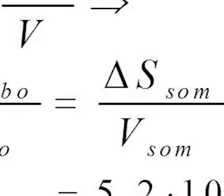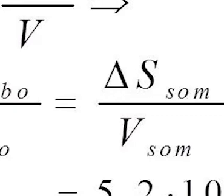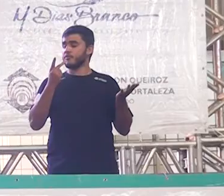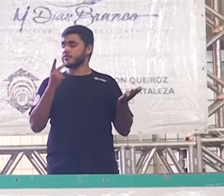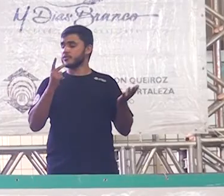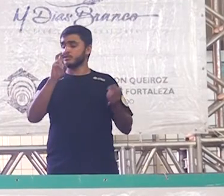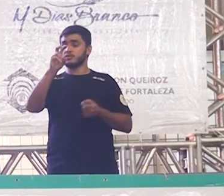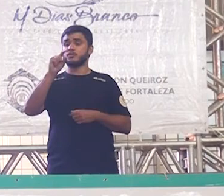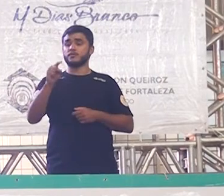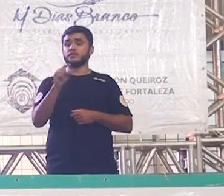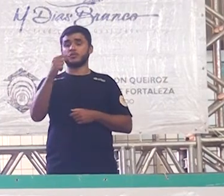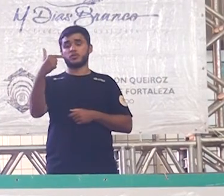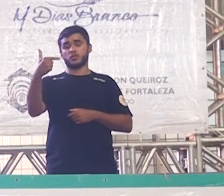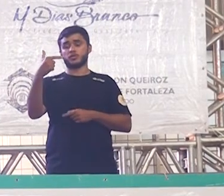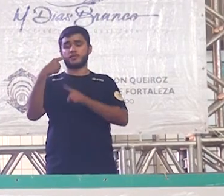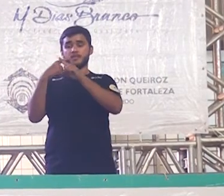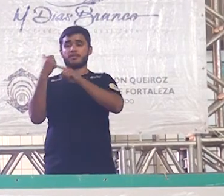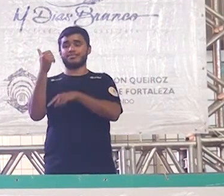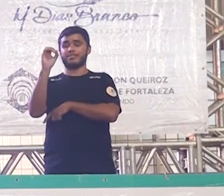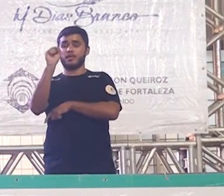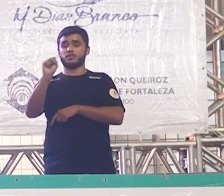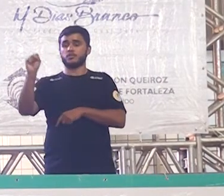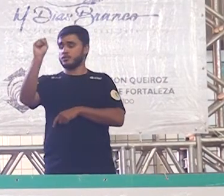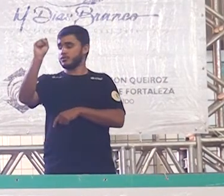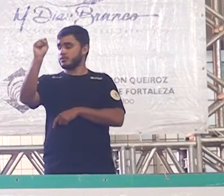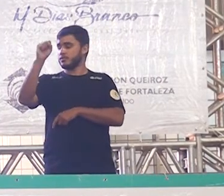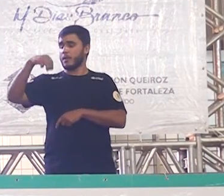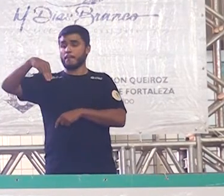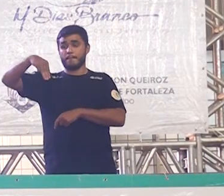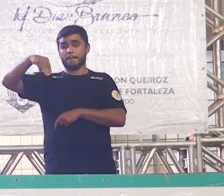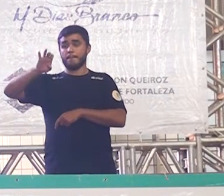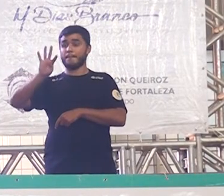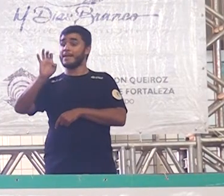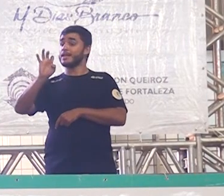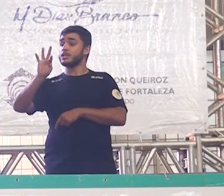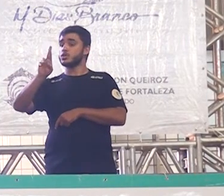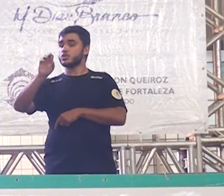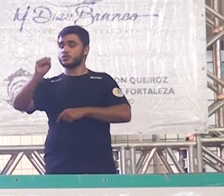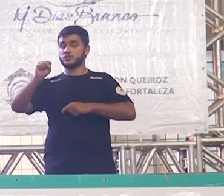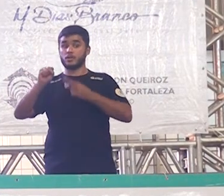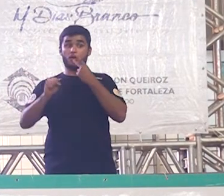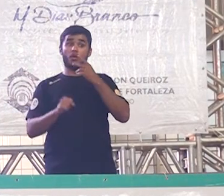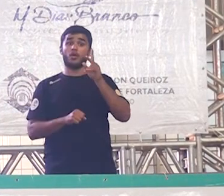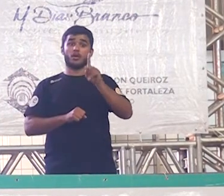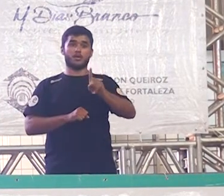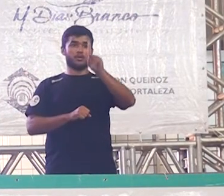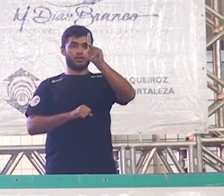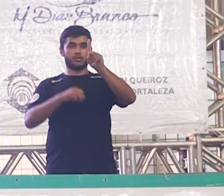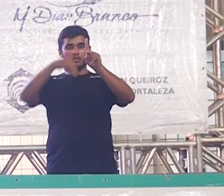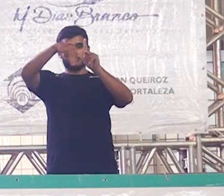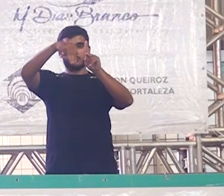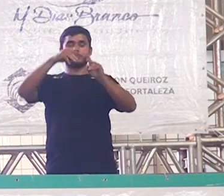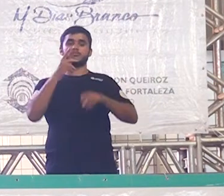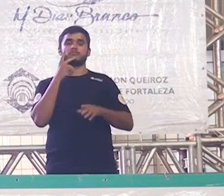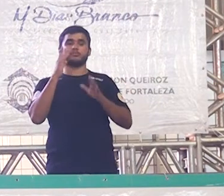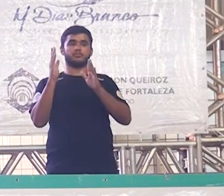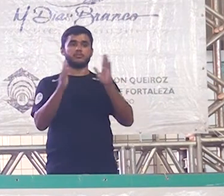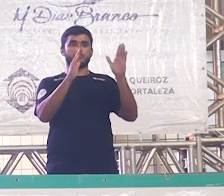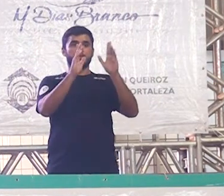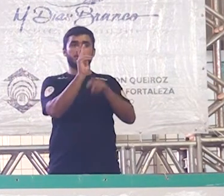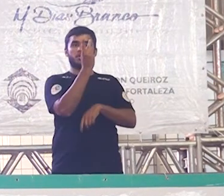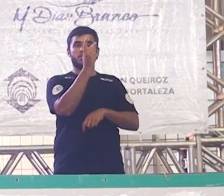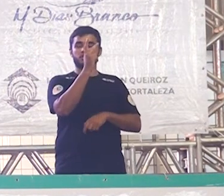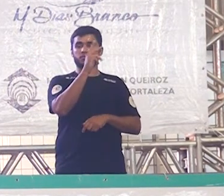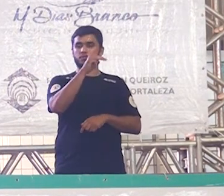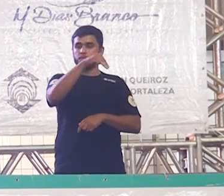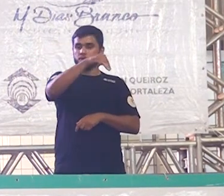vezes 10 oitava metros. Vamos lá para o sistema internacional. Quilômetro, hectômetro,